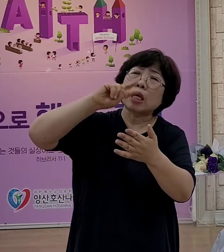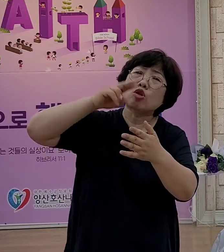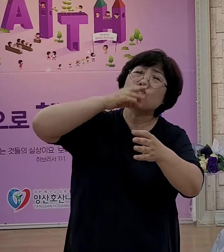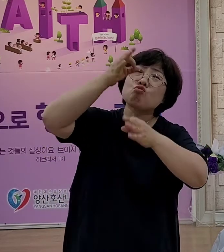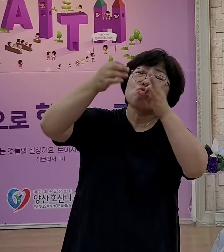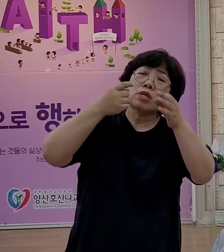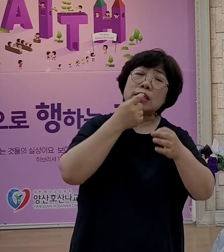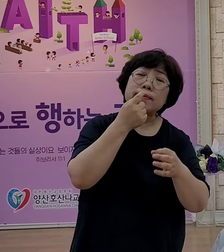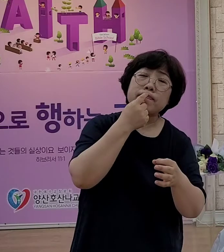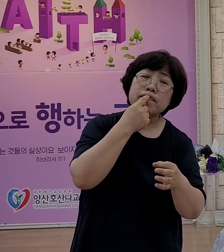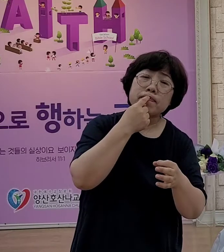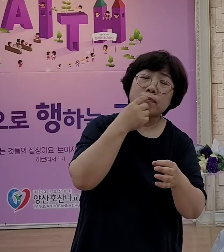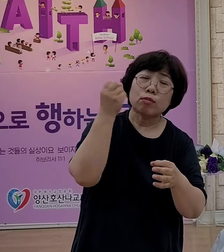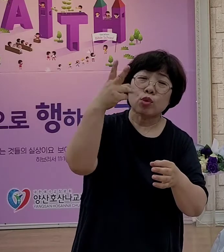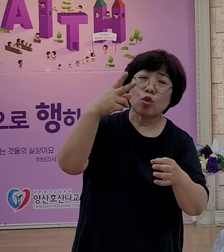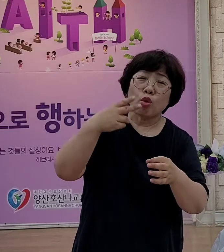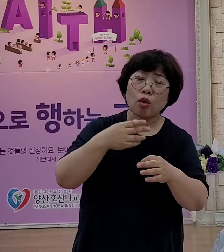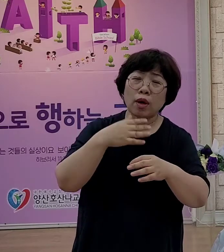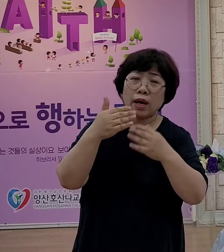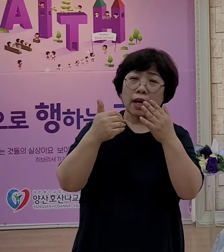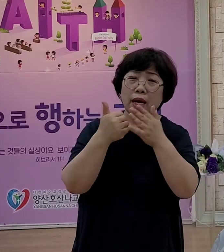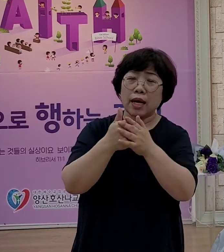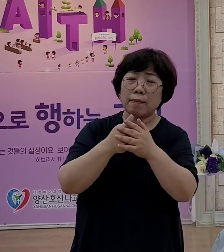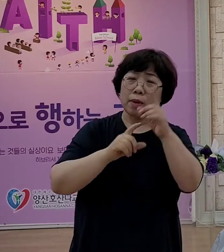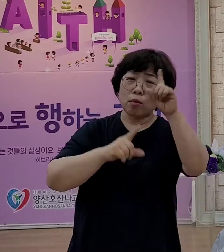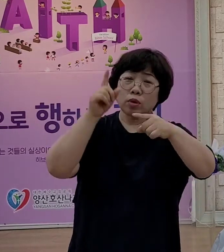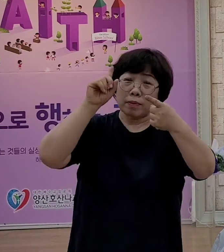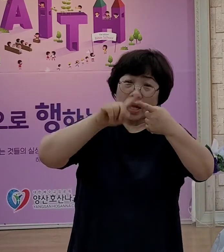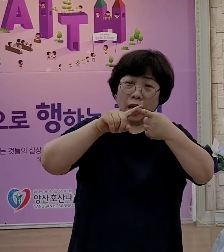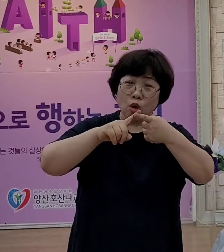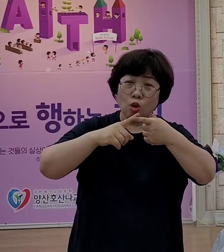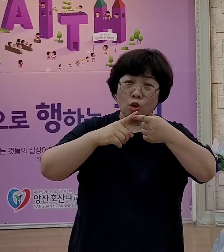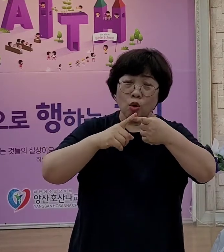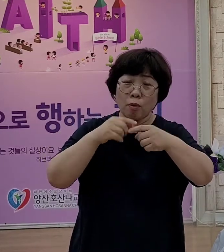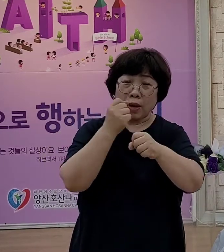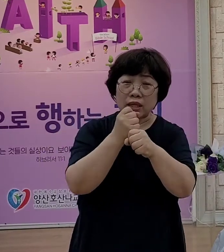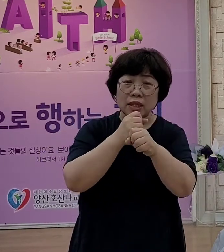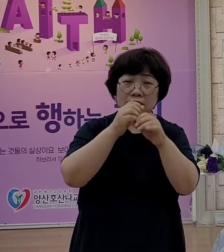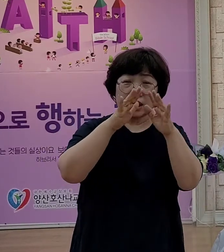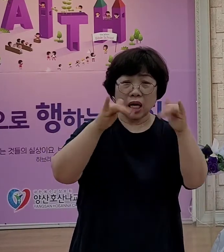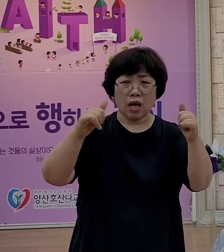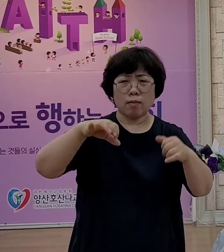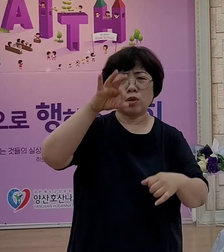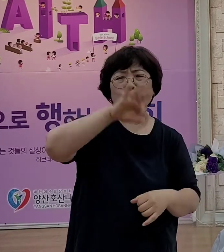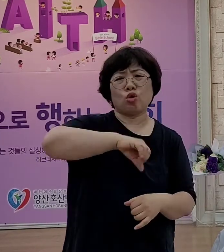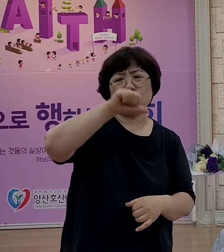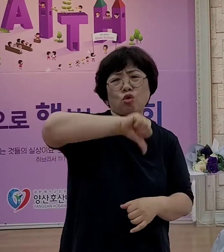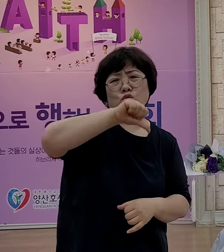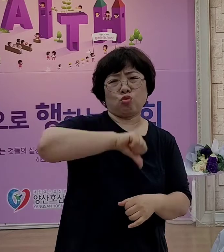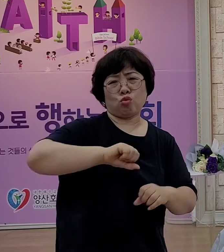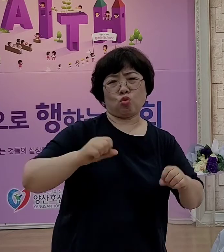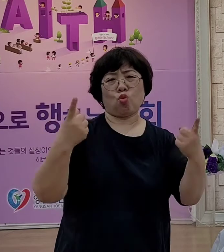찬송하고 또 이것으로 하나님의 형상대로 지음을 받은 사람을 저주한다.